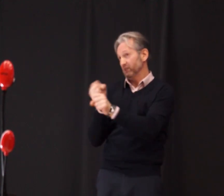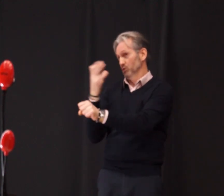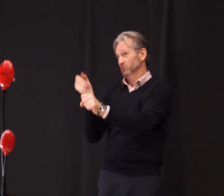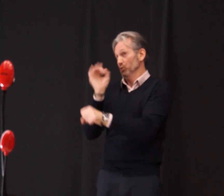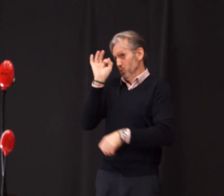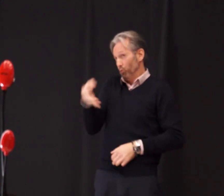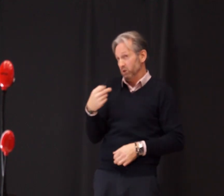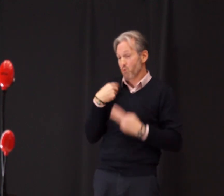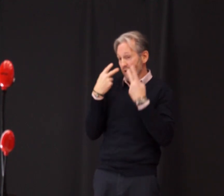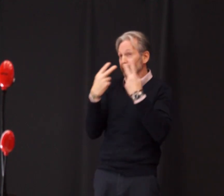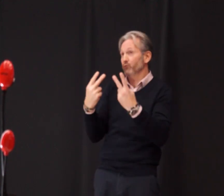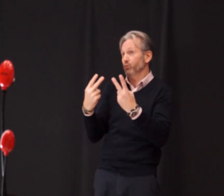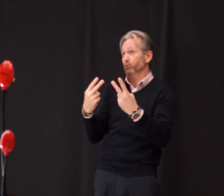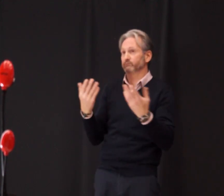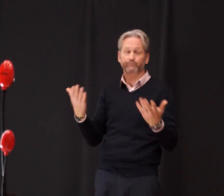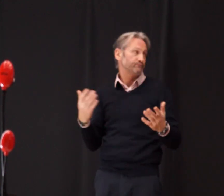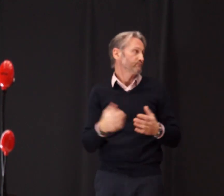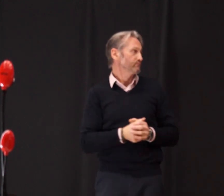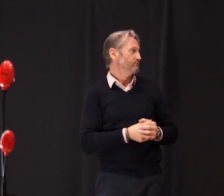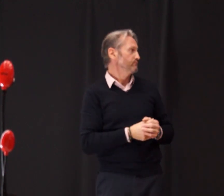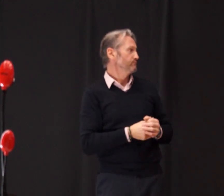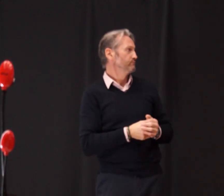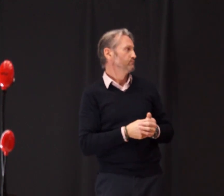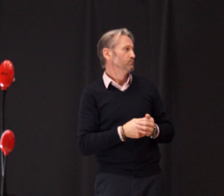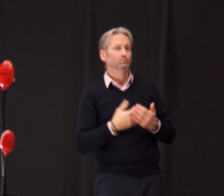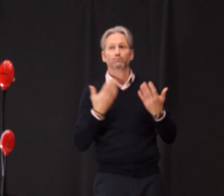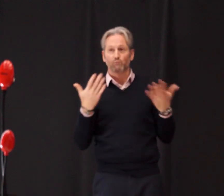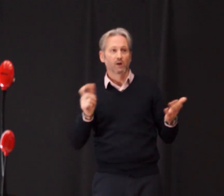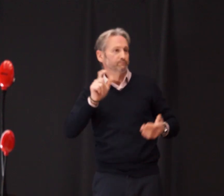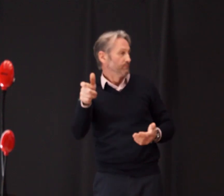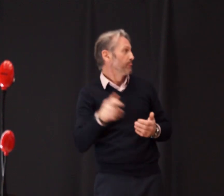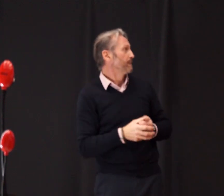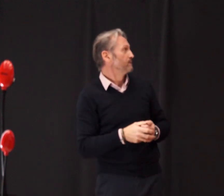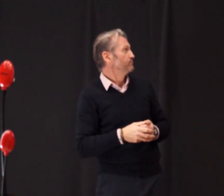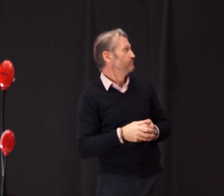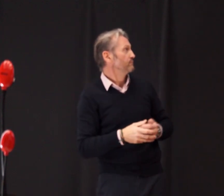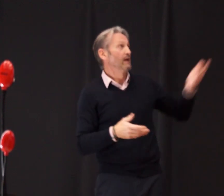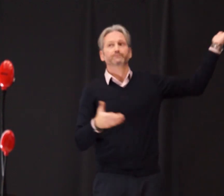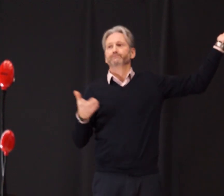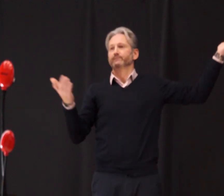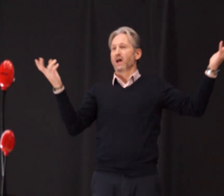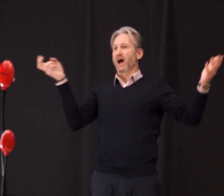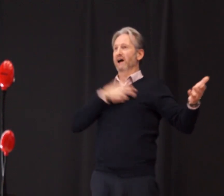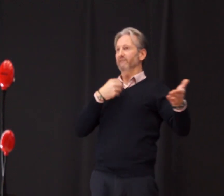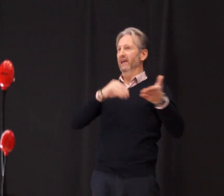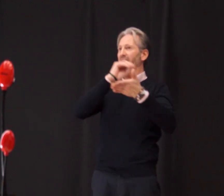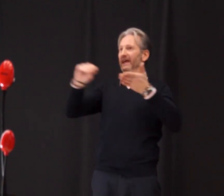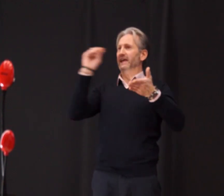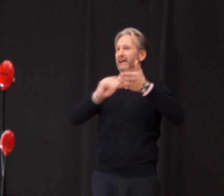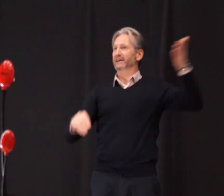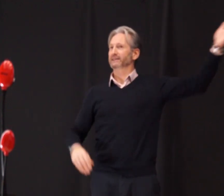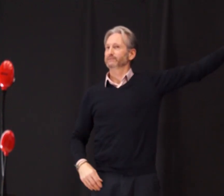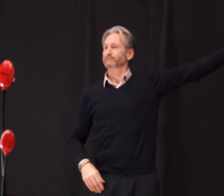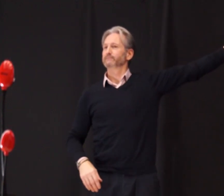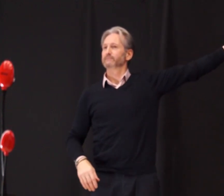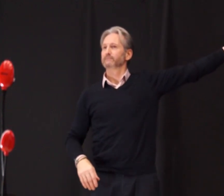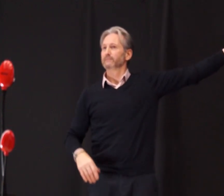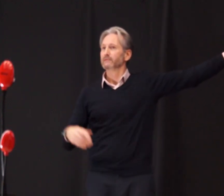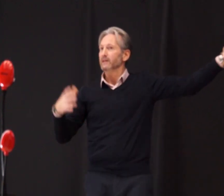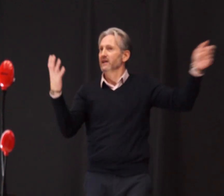d'avoir des enfants qui soient bien armés pour vivre dans leur société. Et là, j'ai dit, une